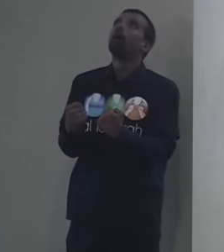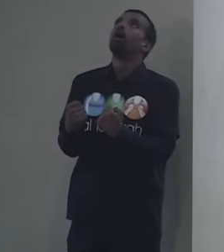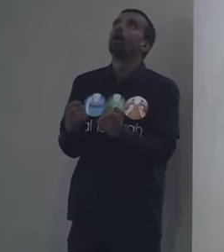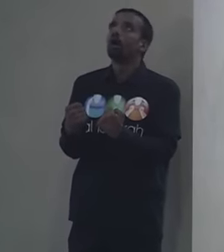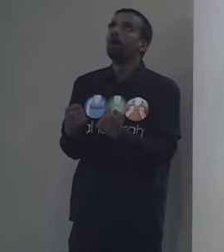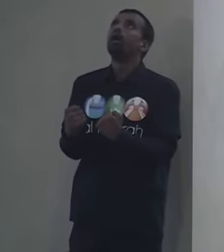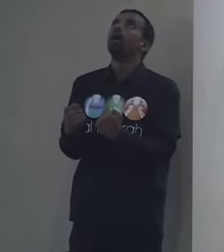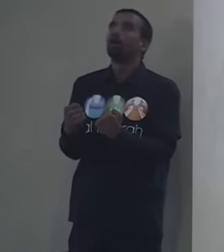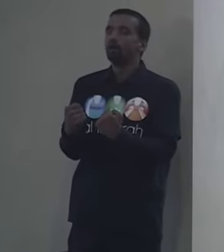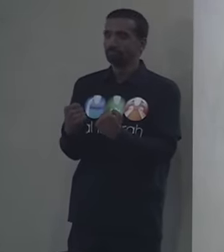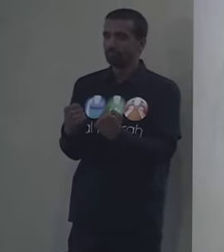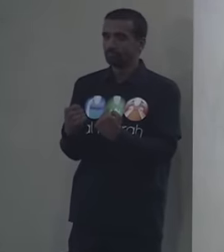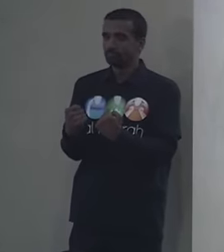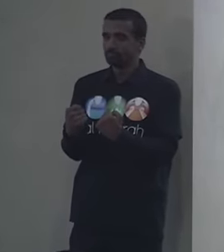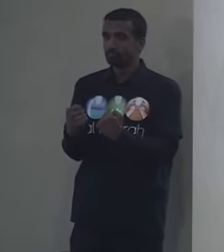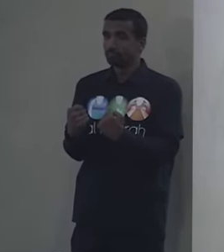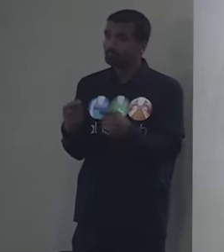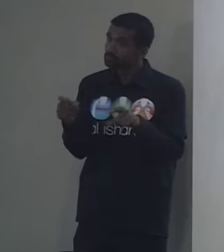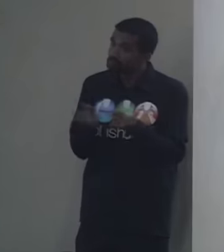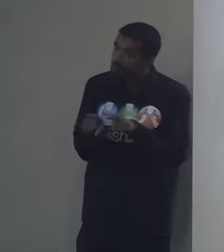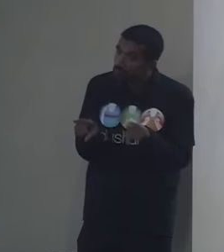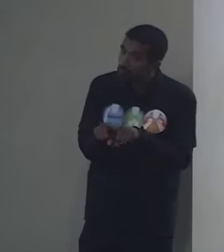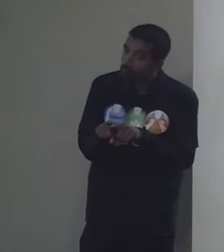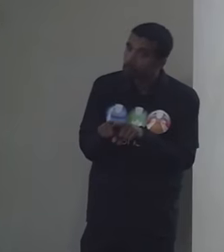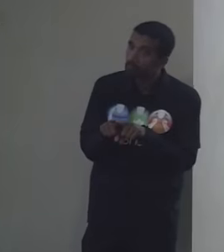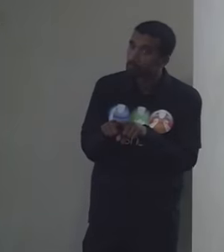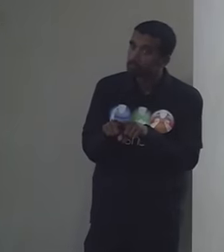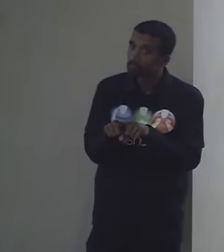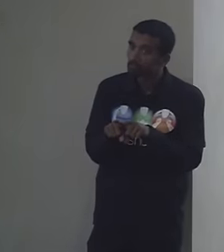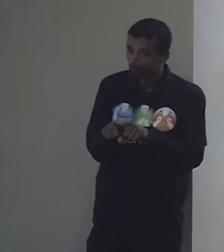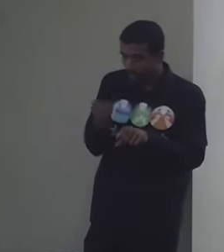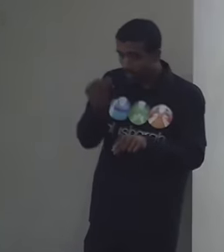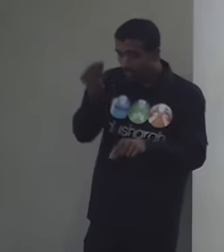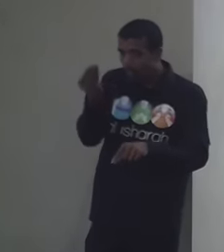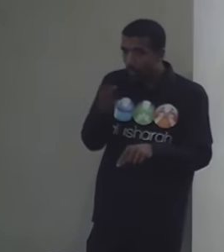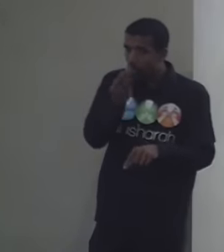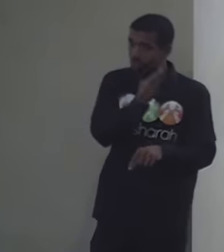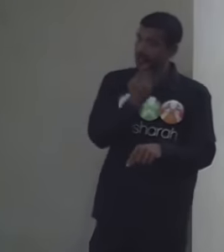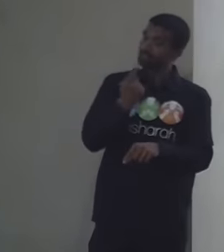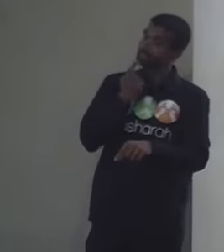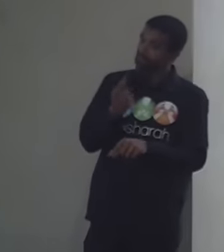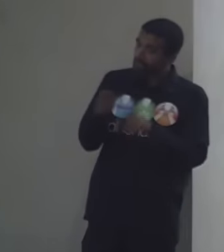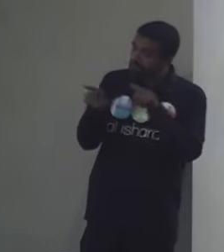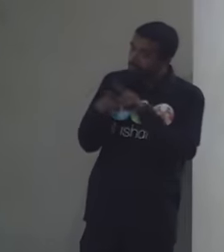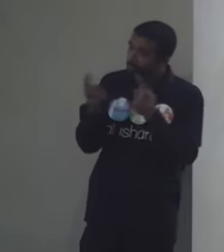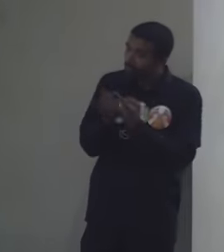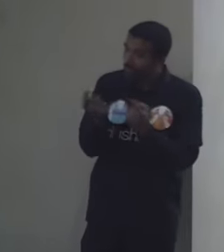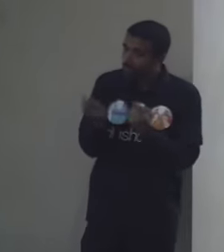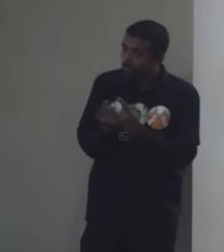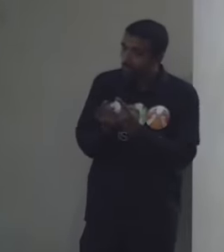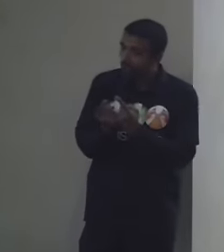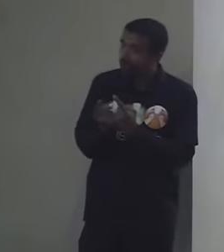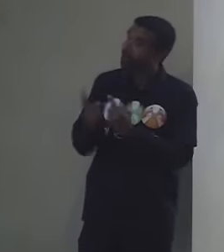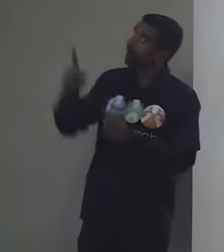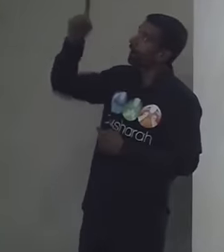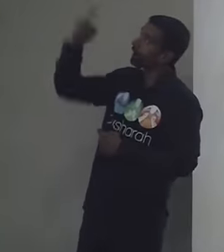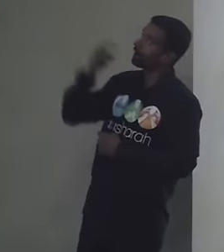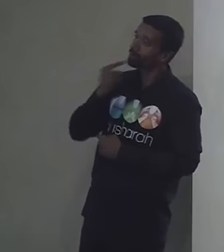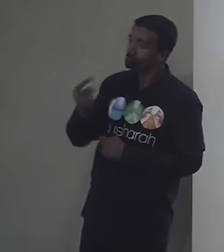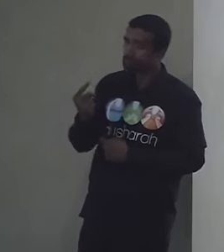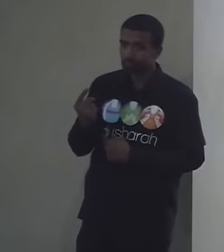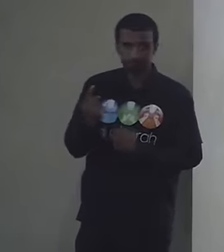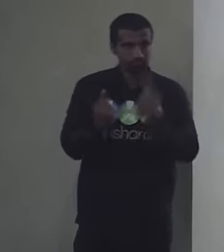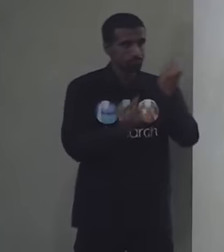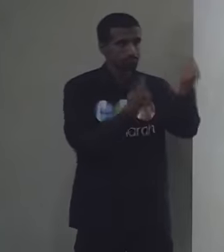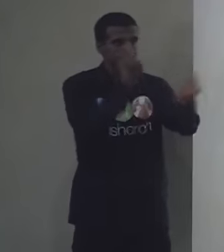statement by Allah Azza wa Jalla. It's like, you know, like they say in Arabic, أَعْلَمُ بِهَا مَنْ غَصَّ بِهَا. The one who knows it best is the one who's choked on